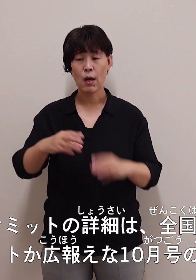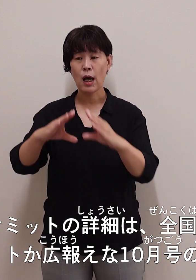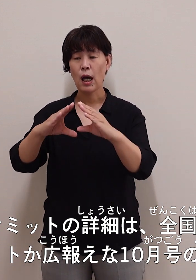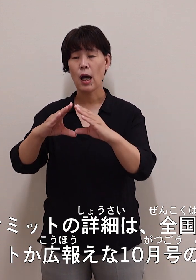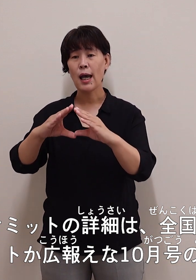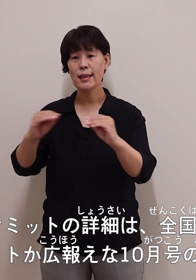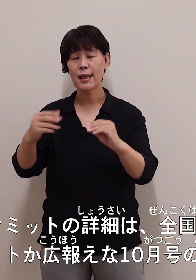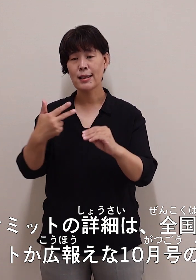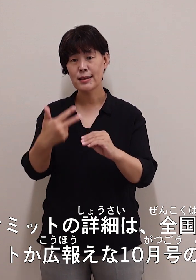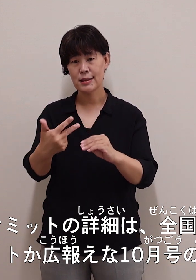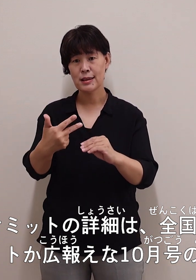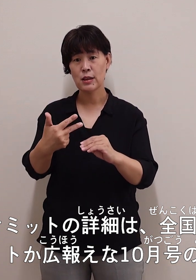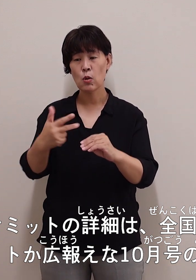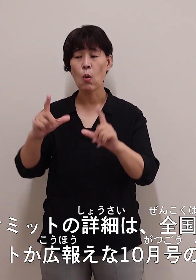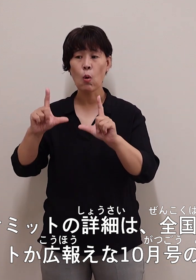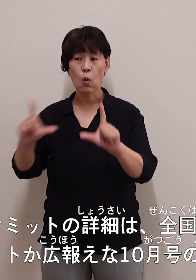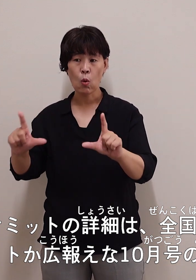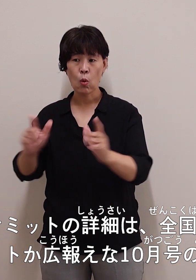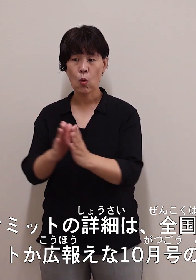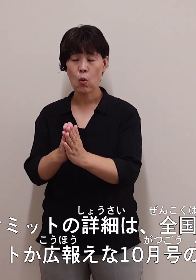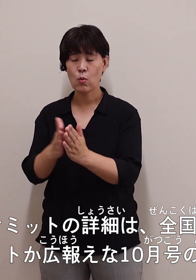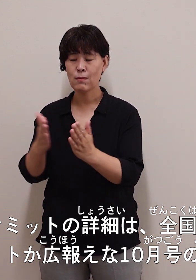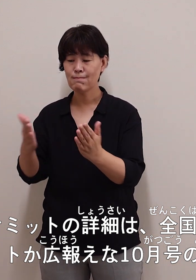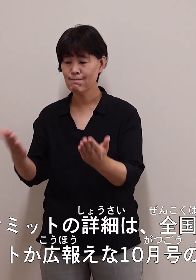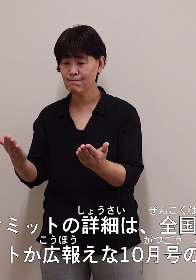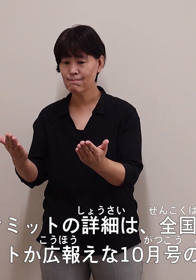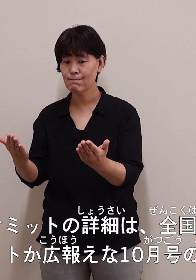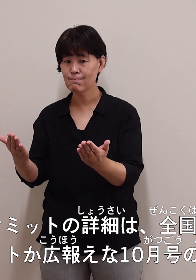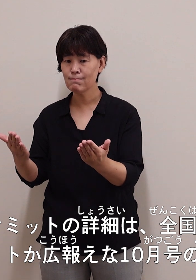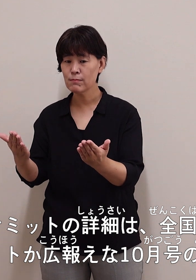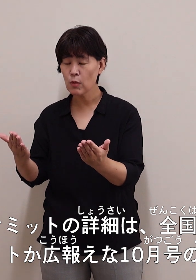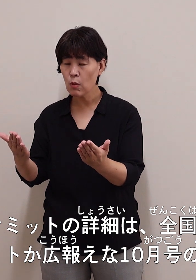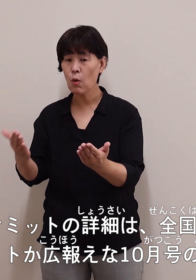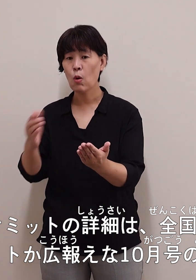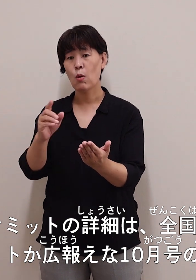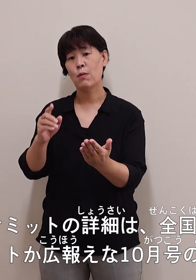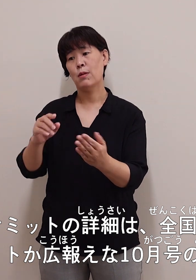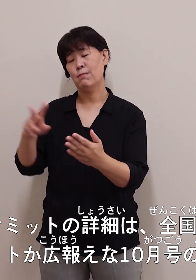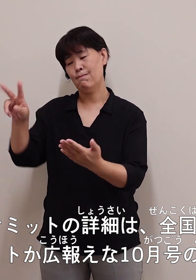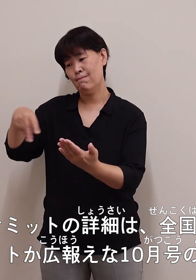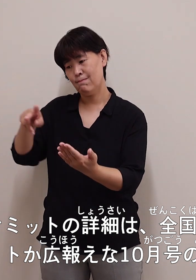10月号の特集をご覧ください。